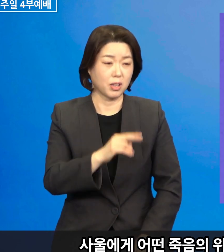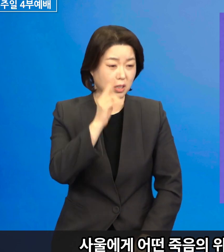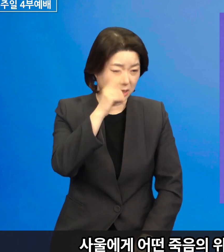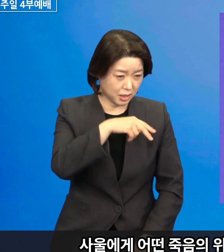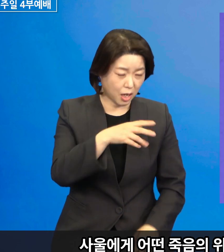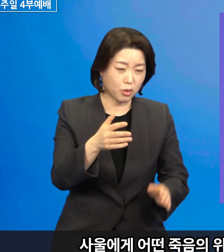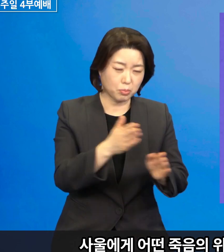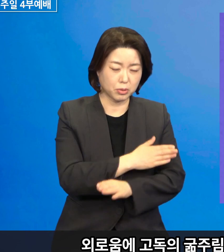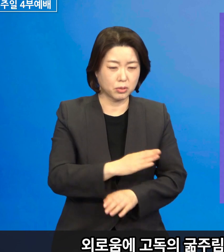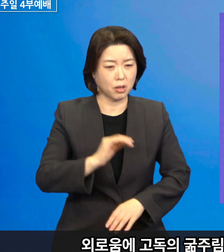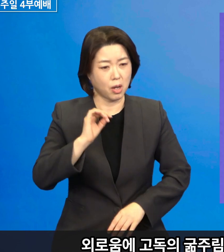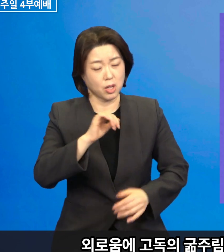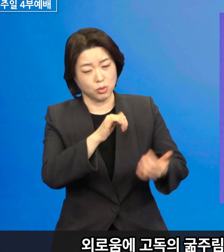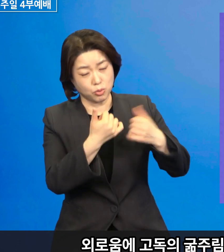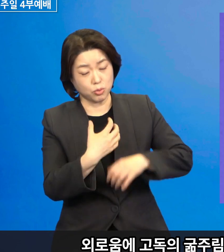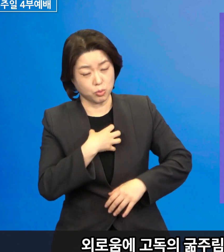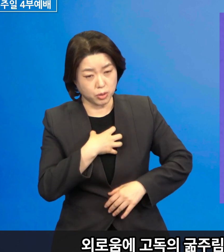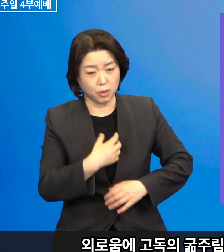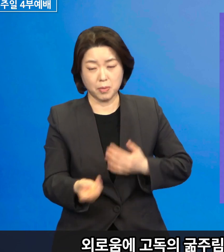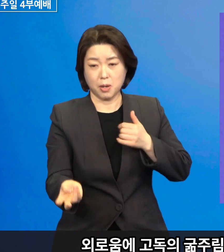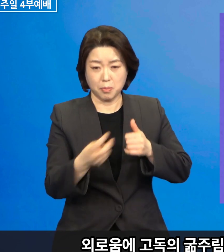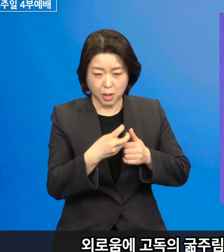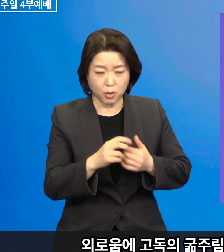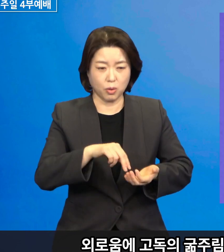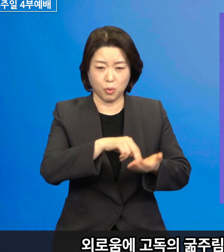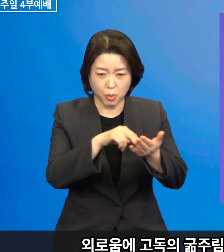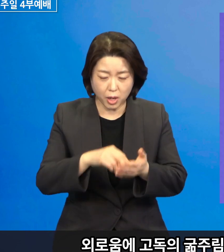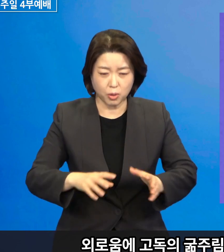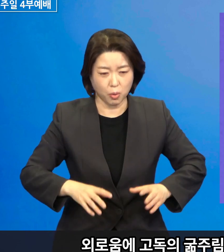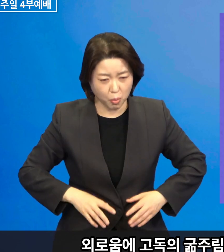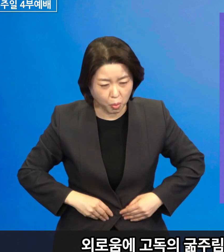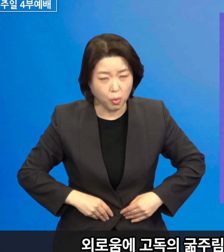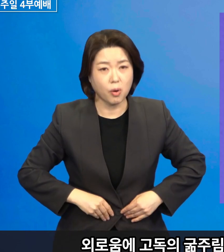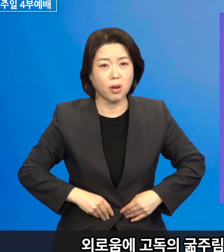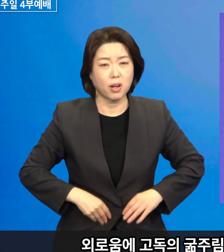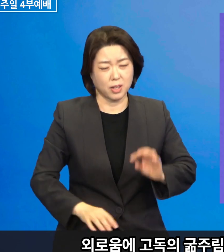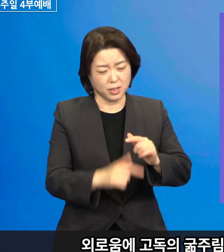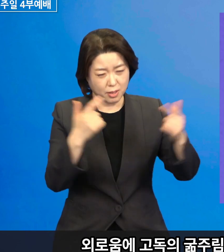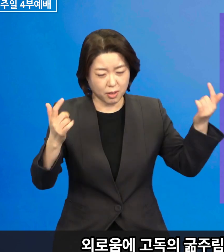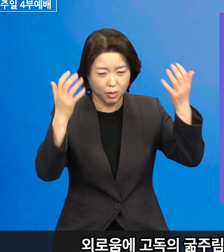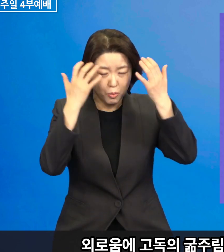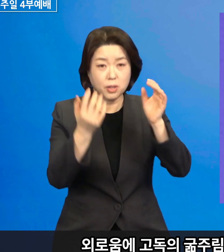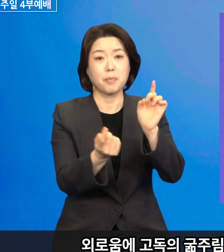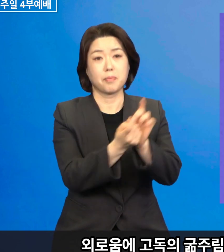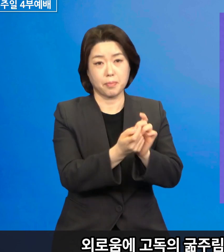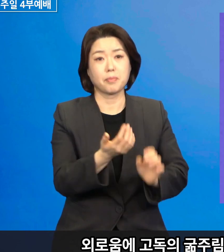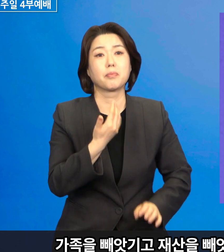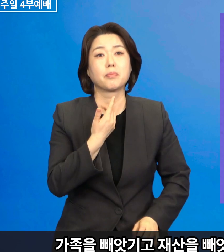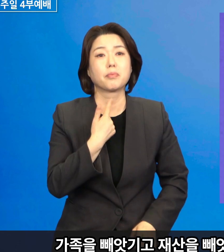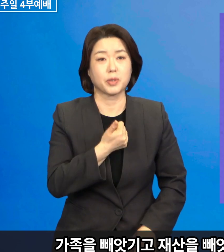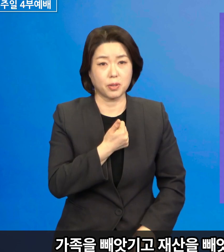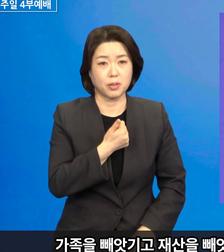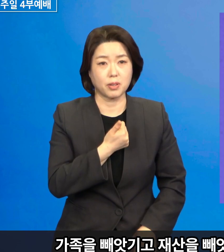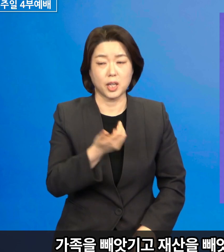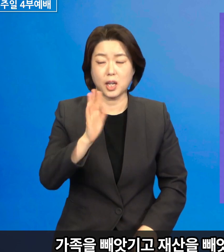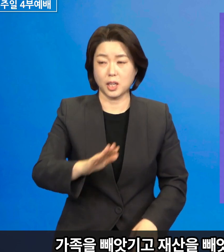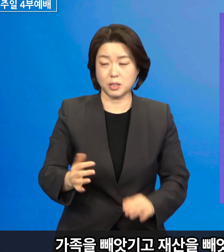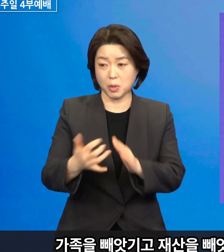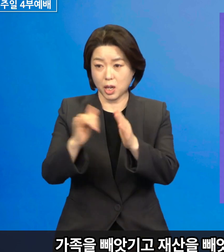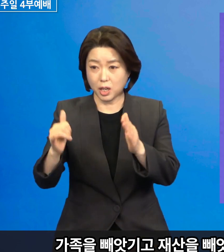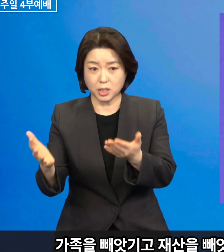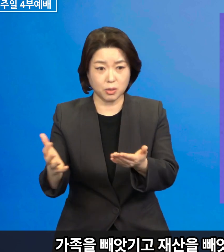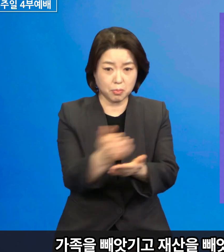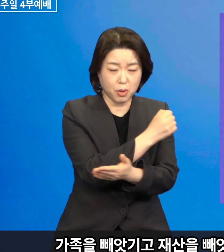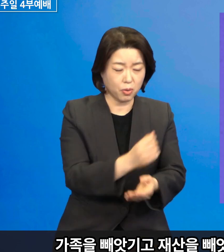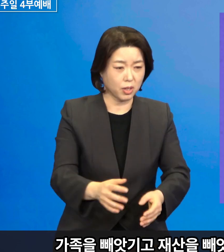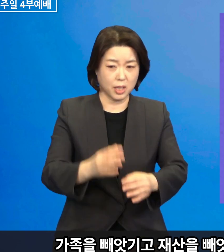당하고 배신도 당하고 외로움에, 고독에, 굶주림에 다양한 고난을 당했지만 가족을 빼앗기고